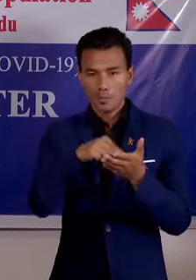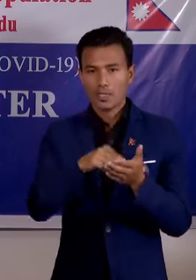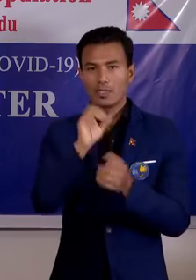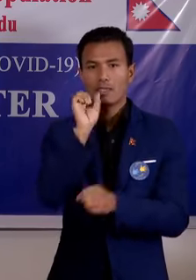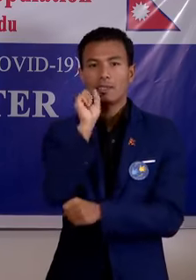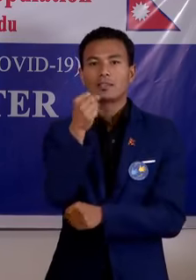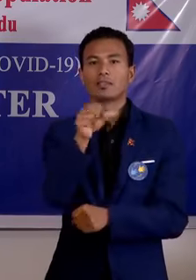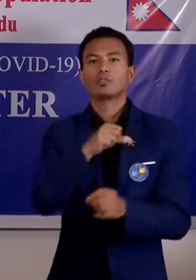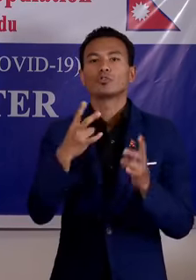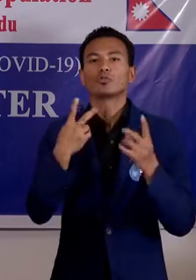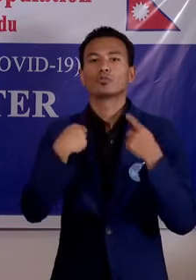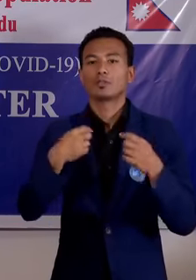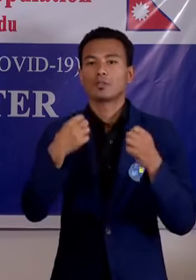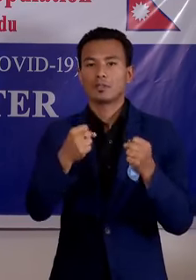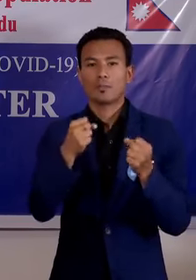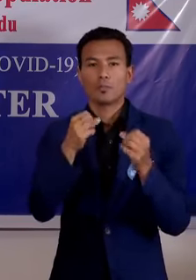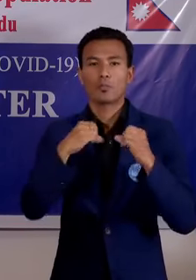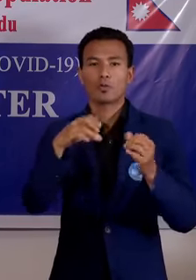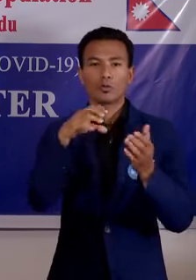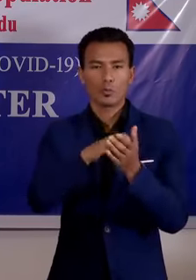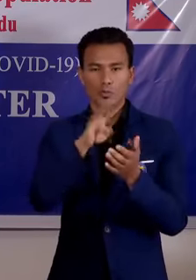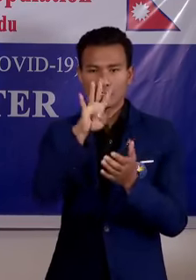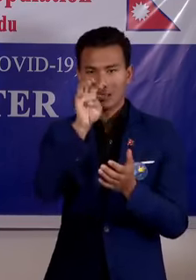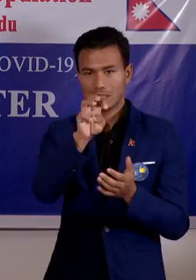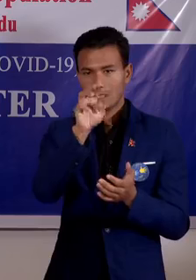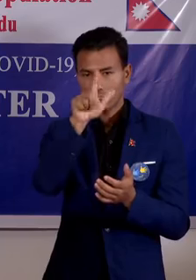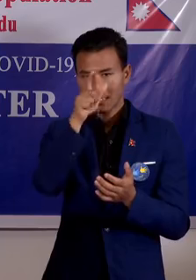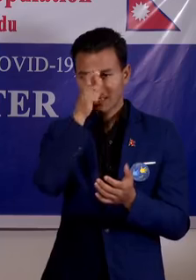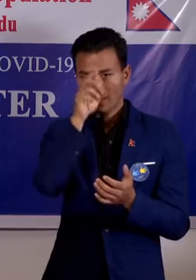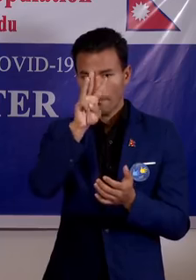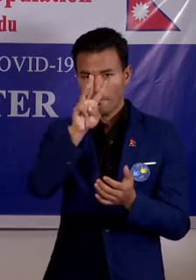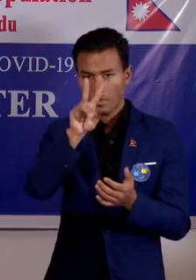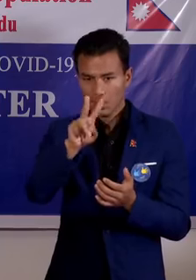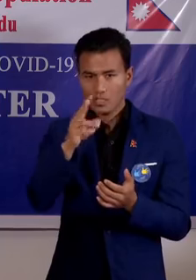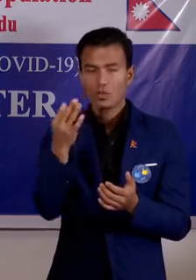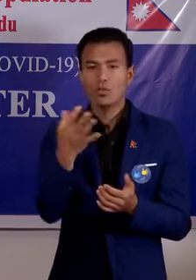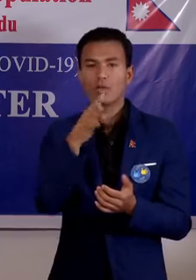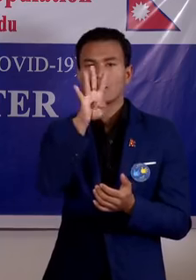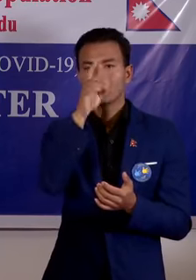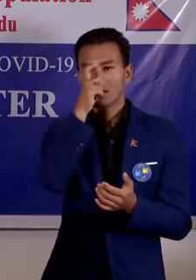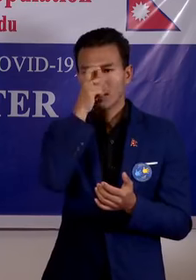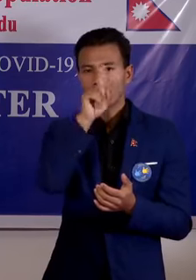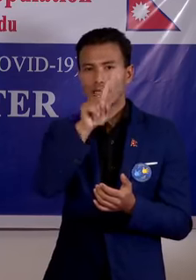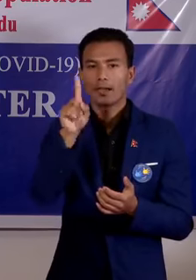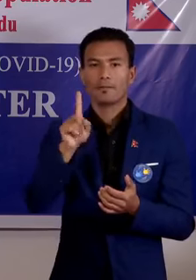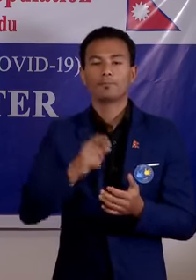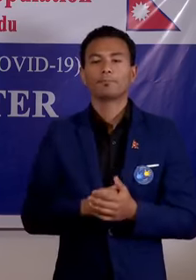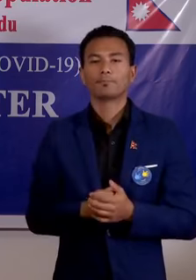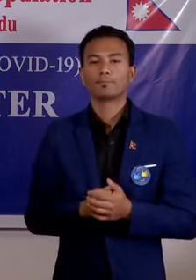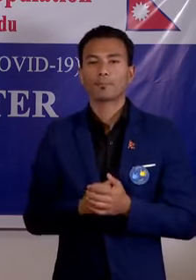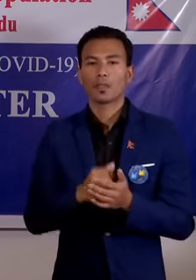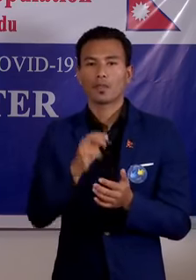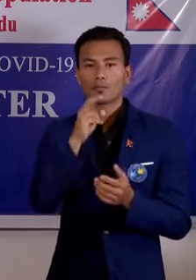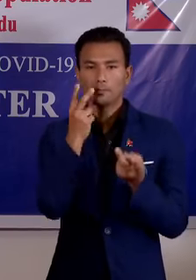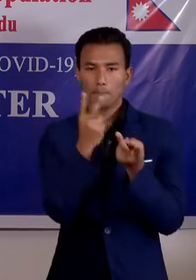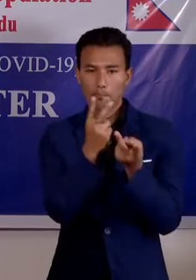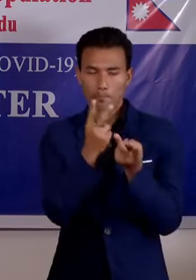राष्ट्रिय जनस्वास्थ्य प्रयोगशालामा 4432 र नयाँ 411, त्यसै गरी